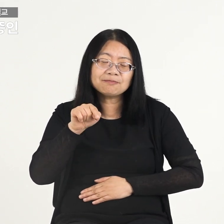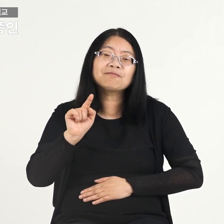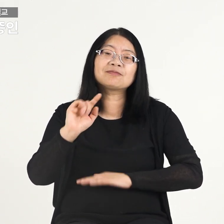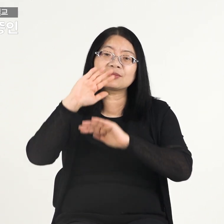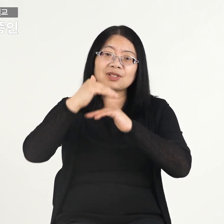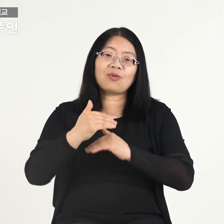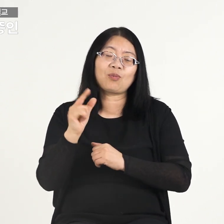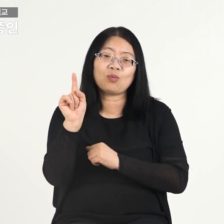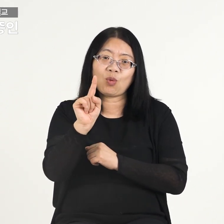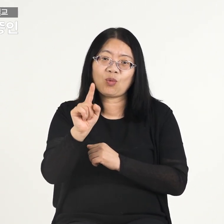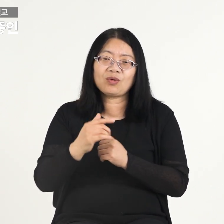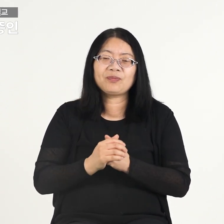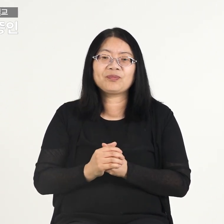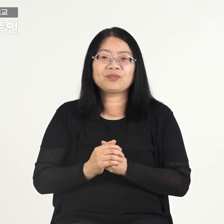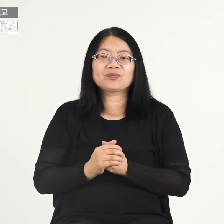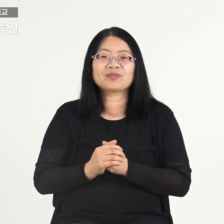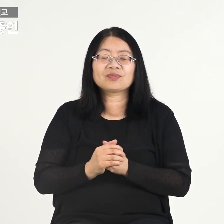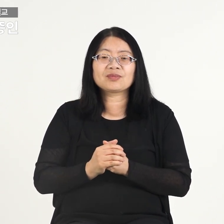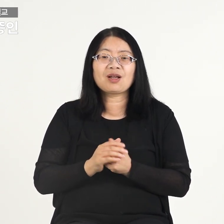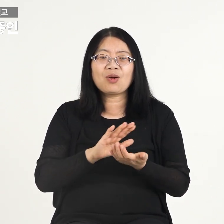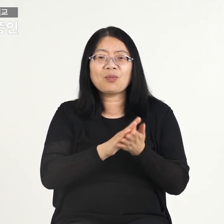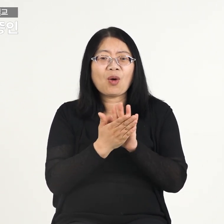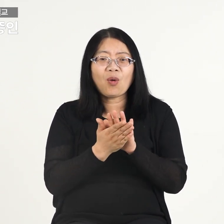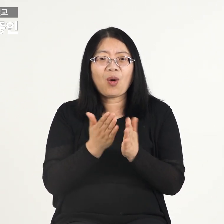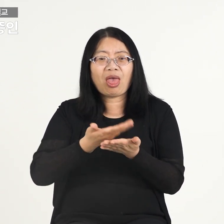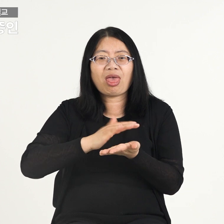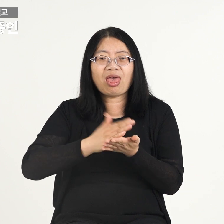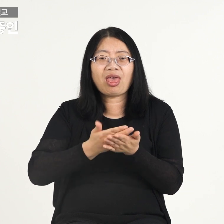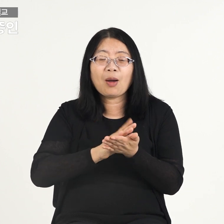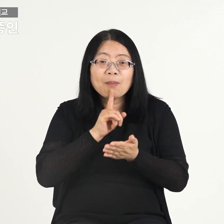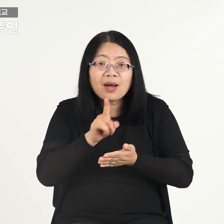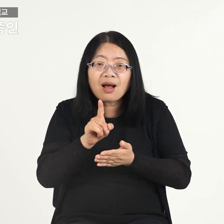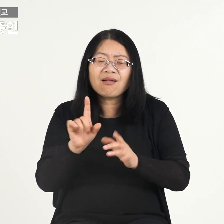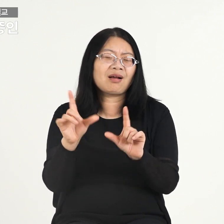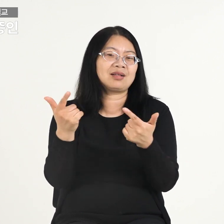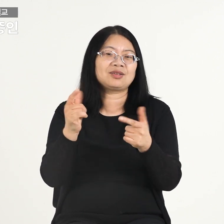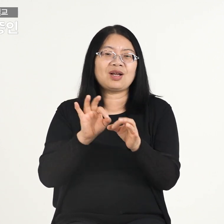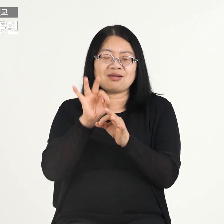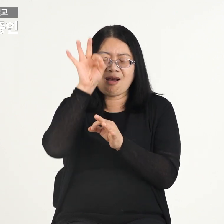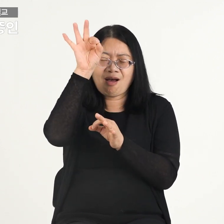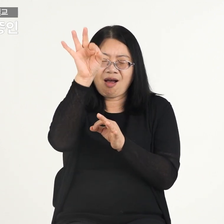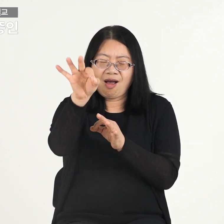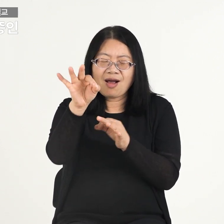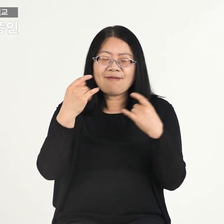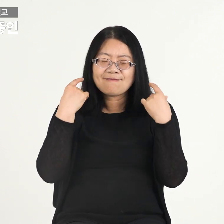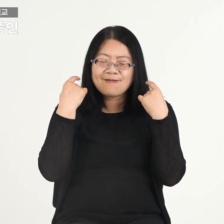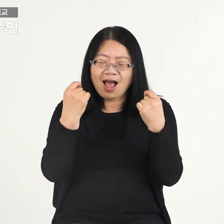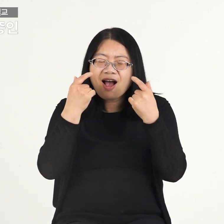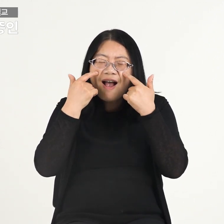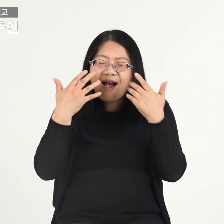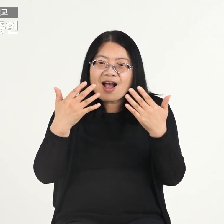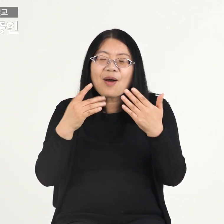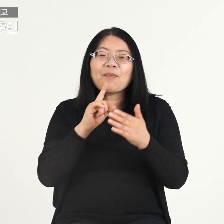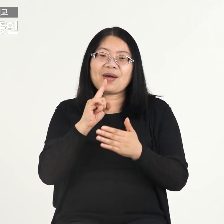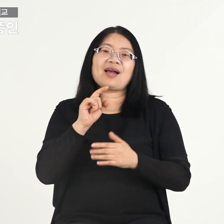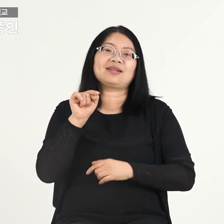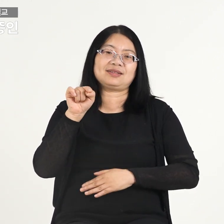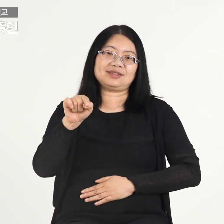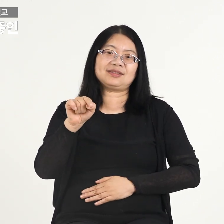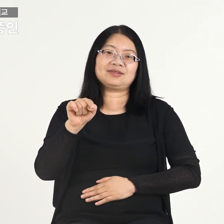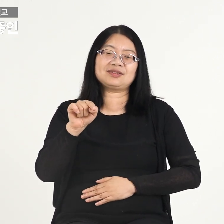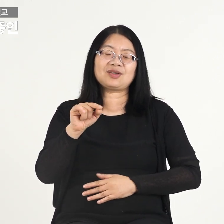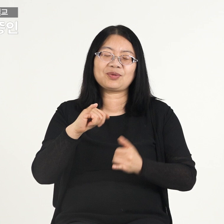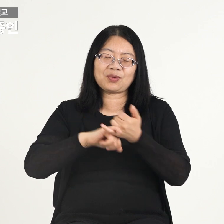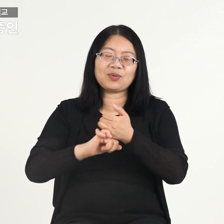말씀이에요? 변질되는 말씀이 아니라 영원하신 말씀이에요. 확실한 말씀이에요.